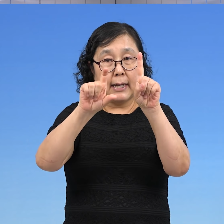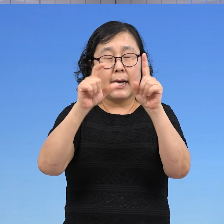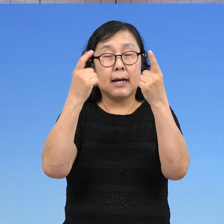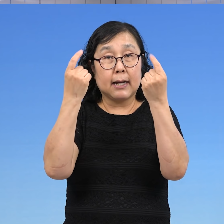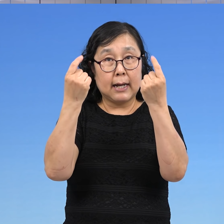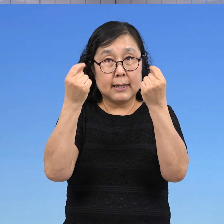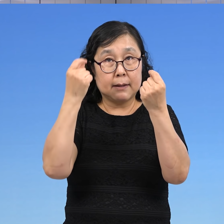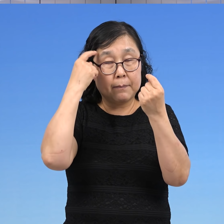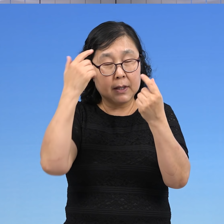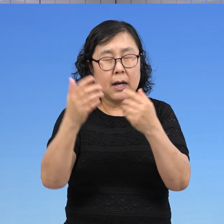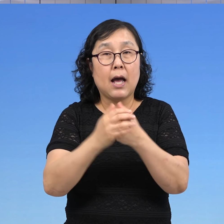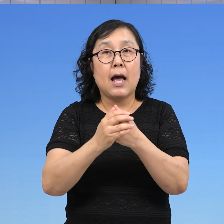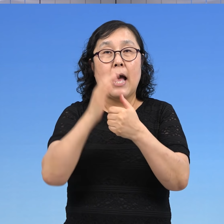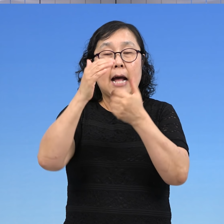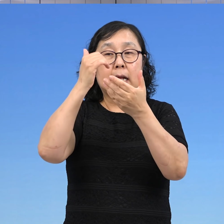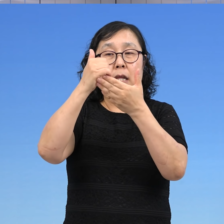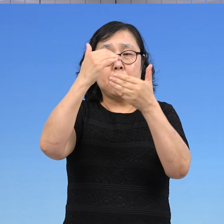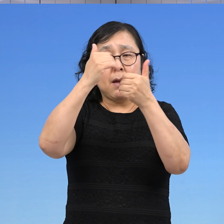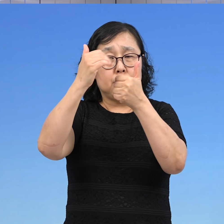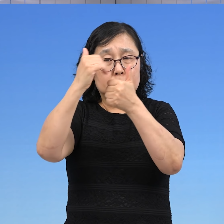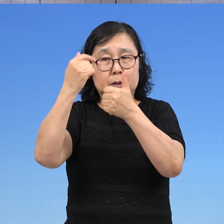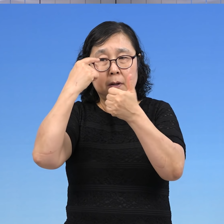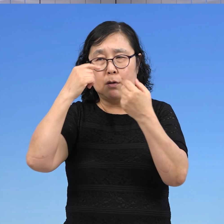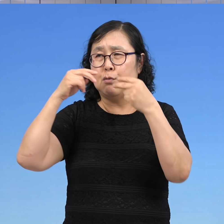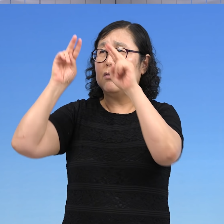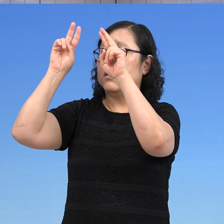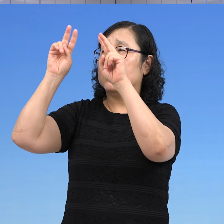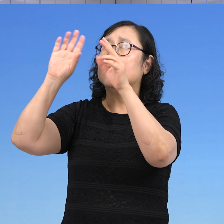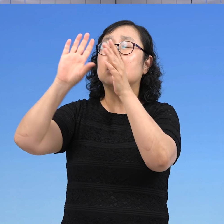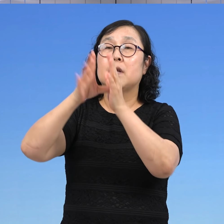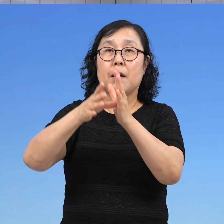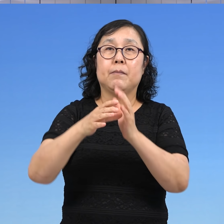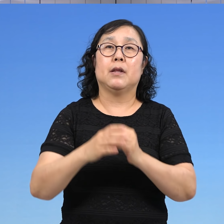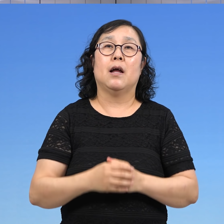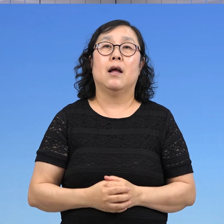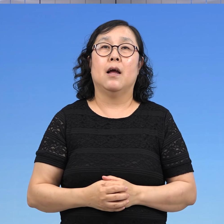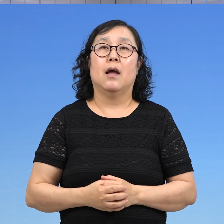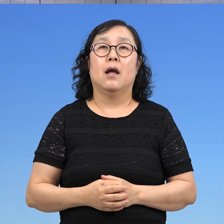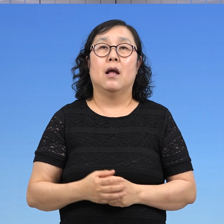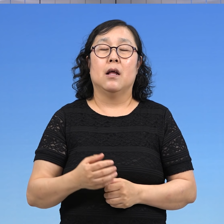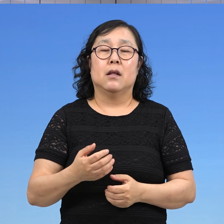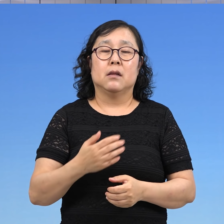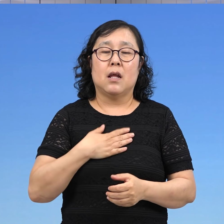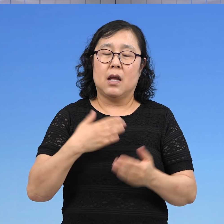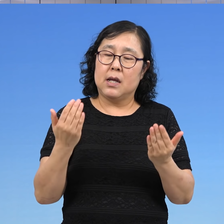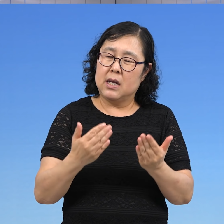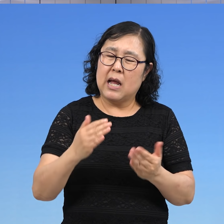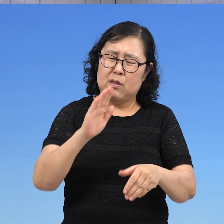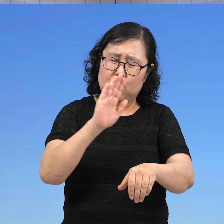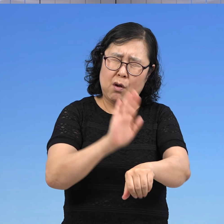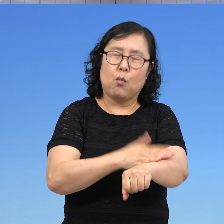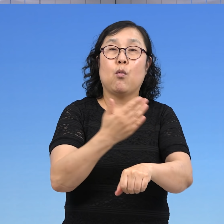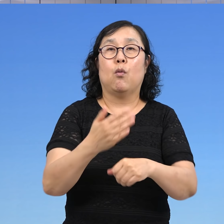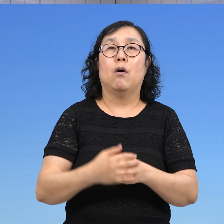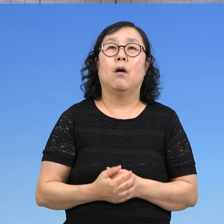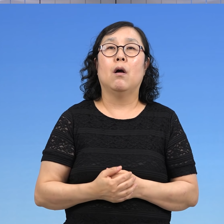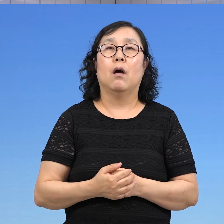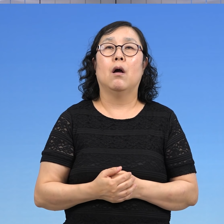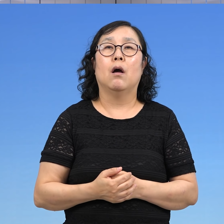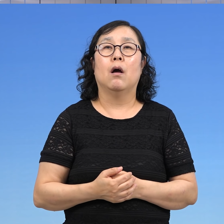저로 2q 해요 하나님의 부르심에 눈을 뜰 때 공구해요 여러분 하나님 일마다 안되고